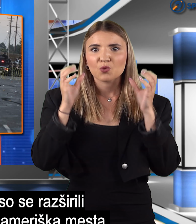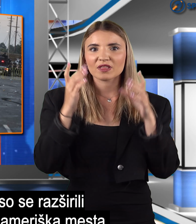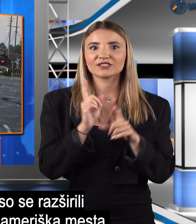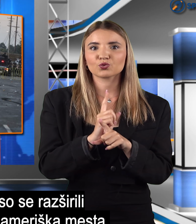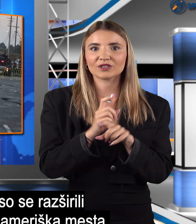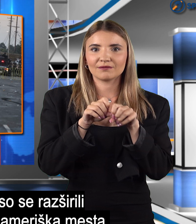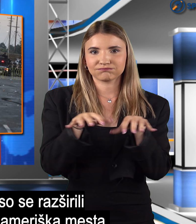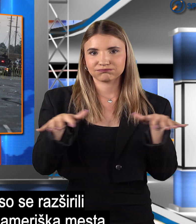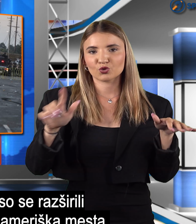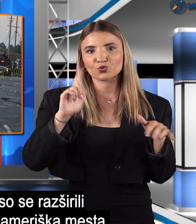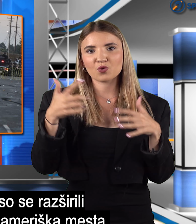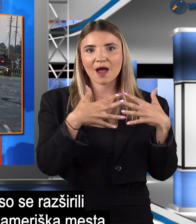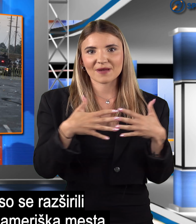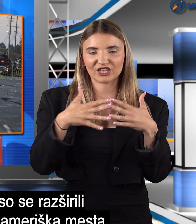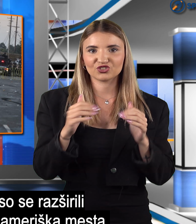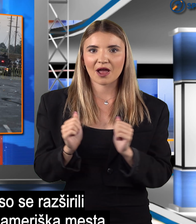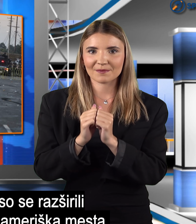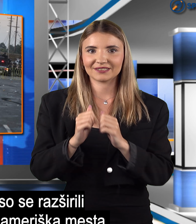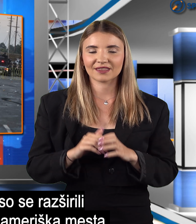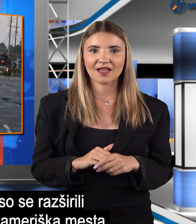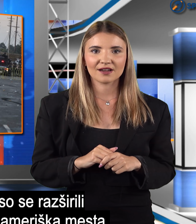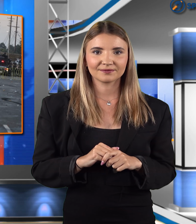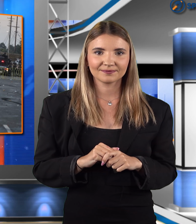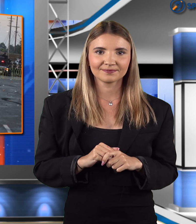Protesti so se razširili tudi v druga ameriška mesta.